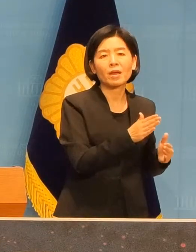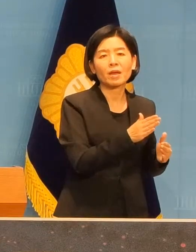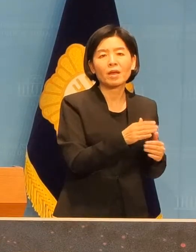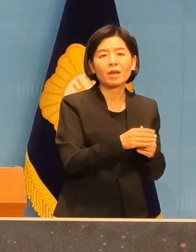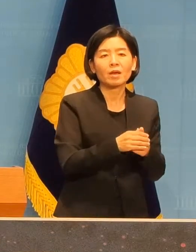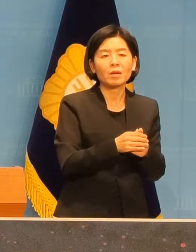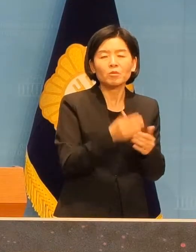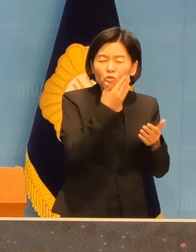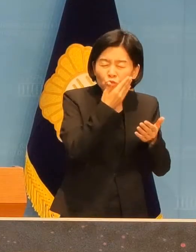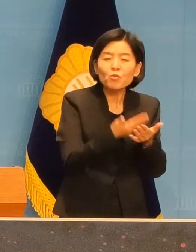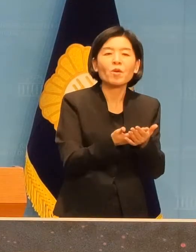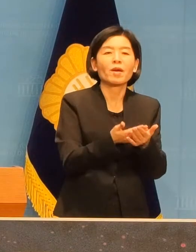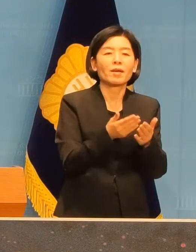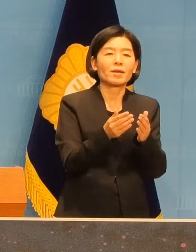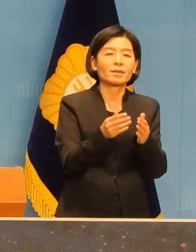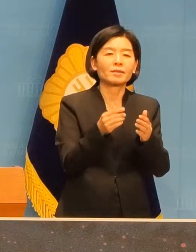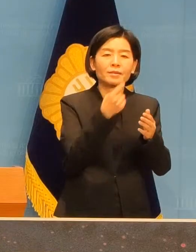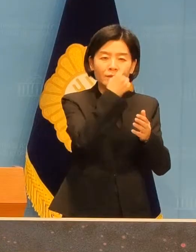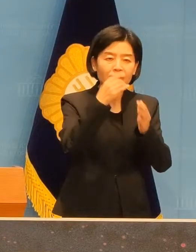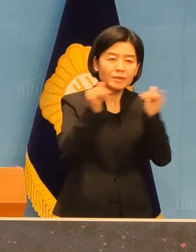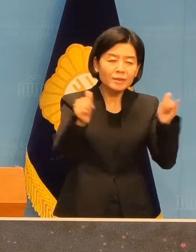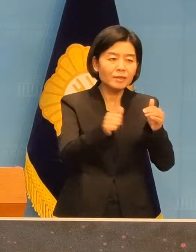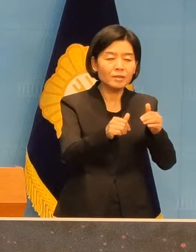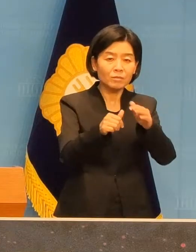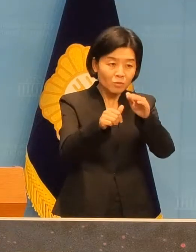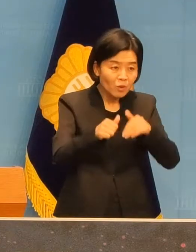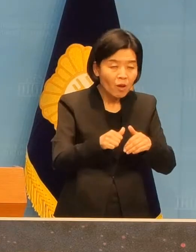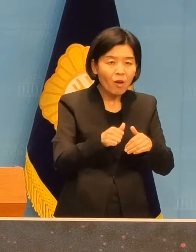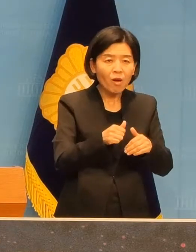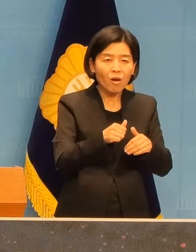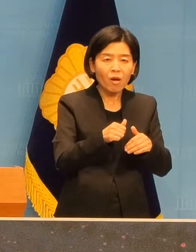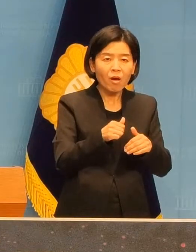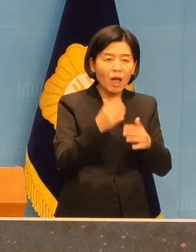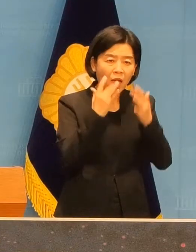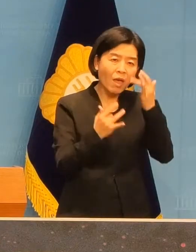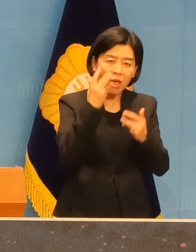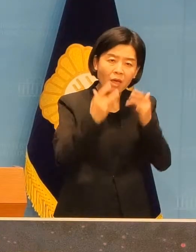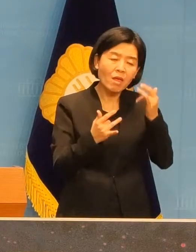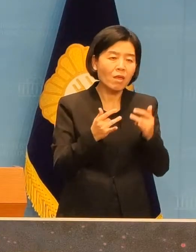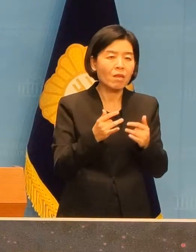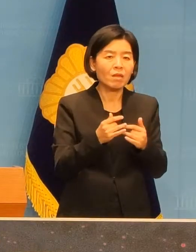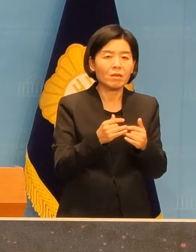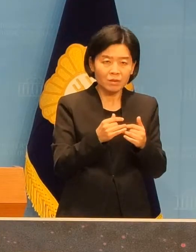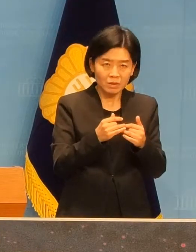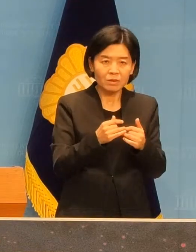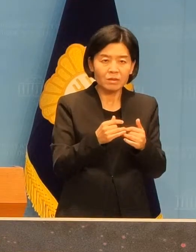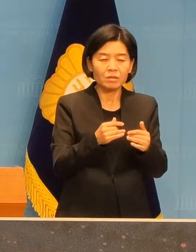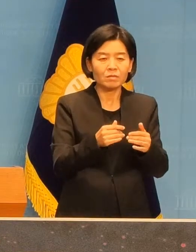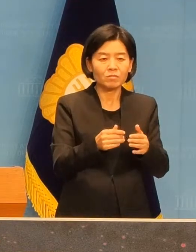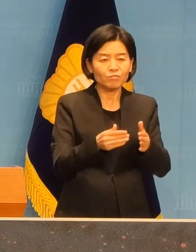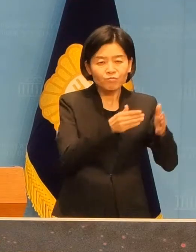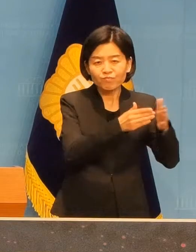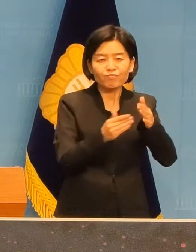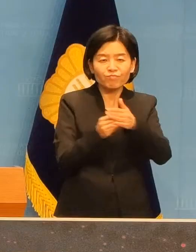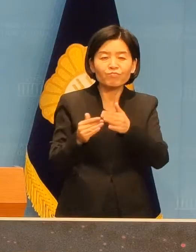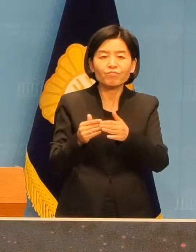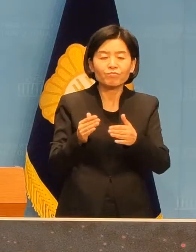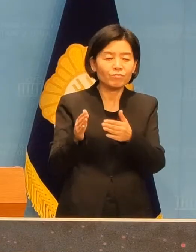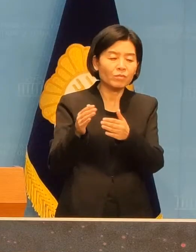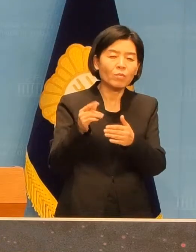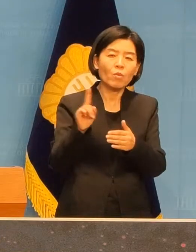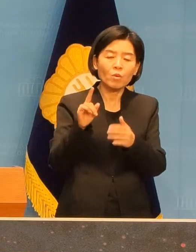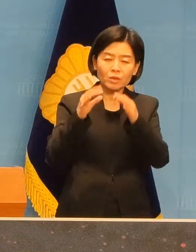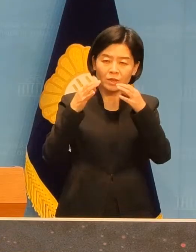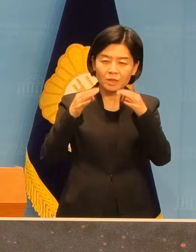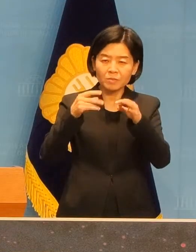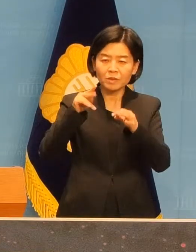아니고 중요한 증인들은 핵심 증인들은 모두 부결시키기도 했습니다. 김현지 부속실장을